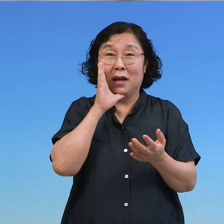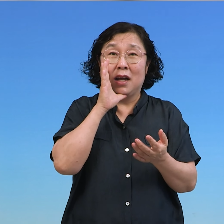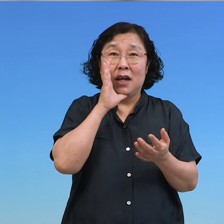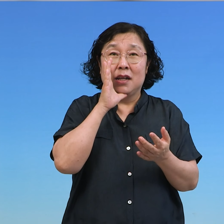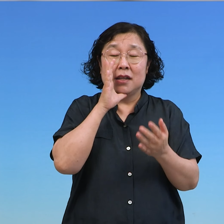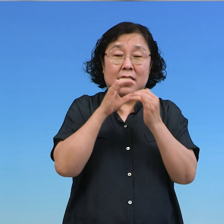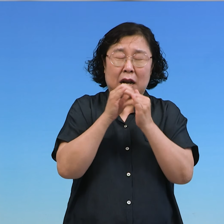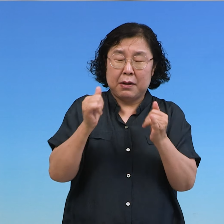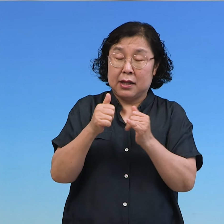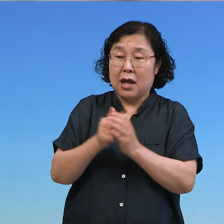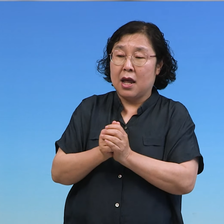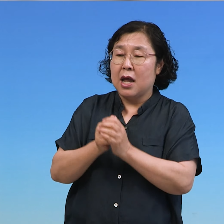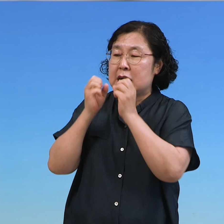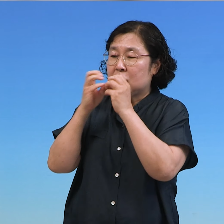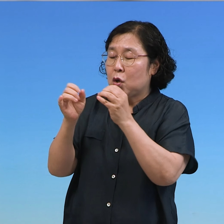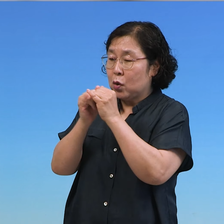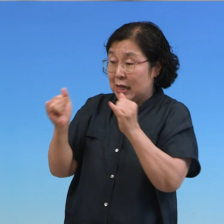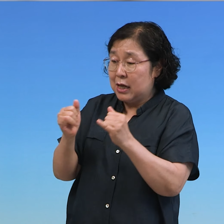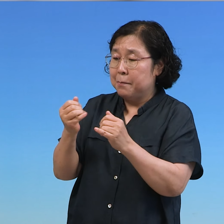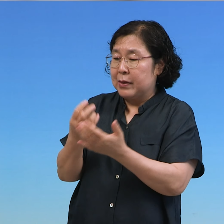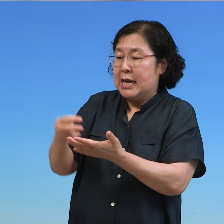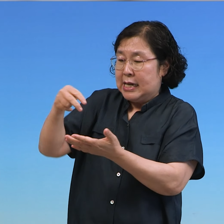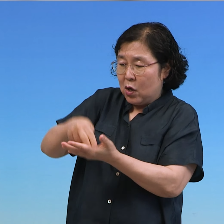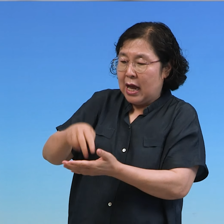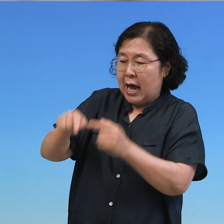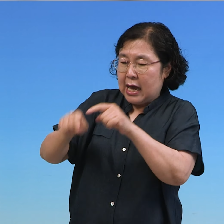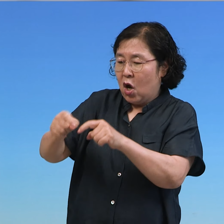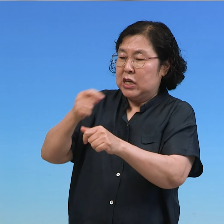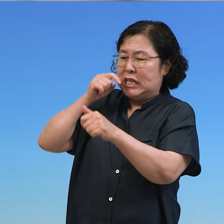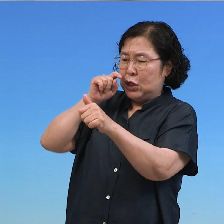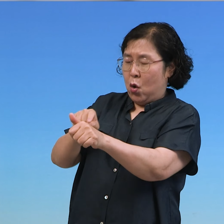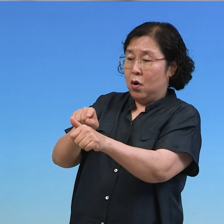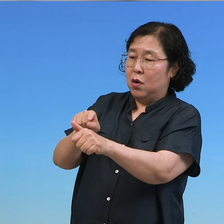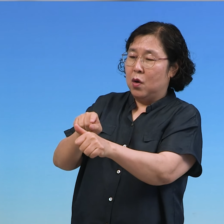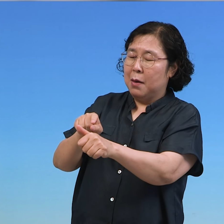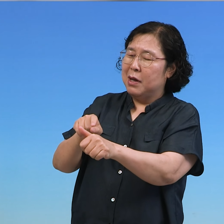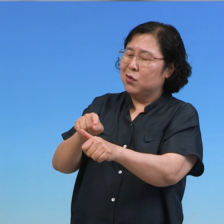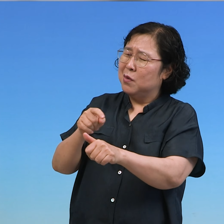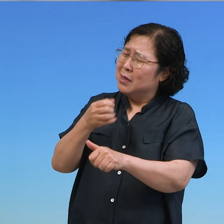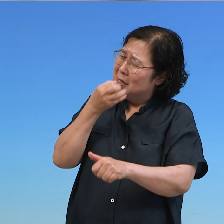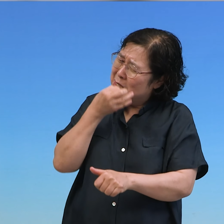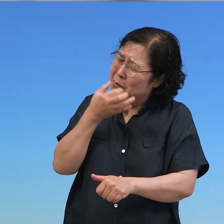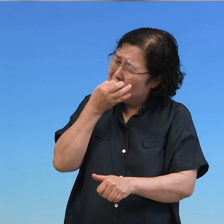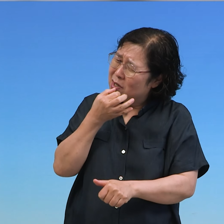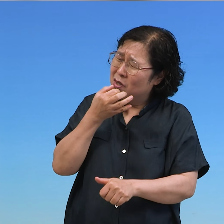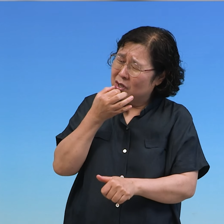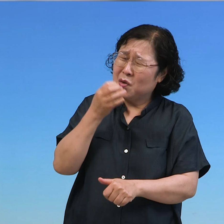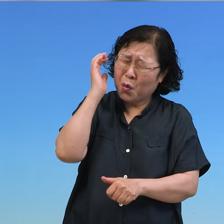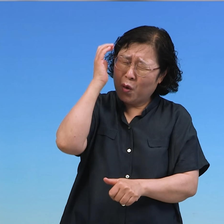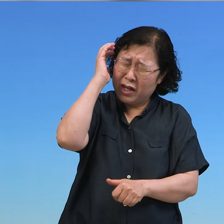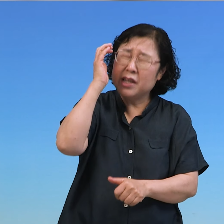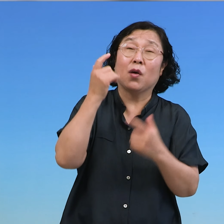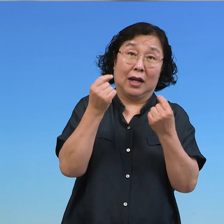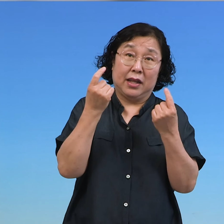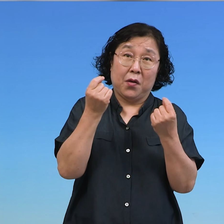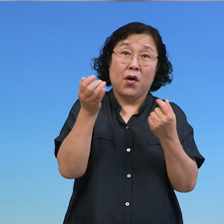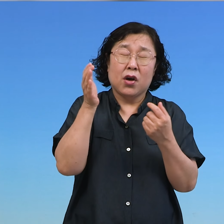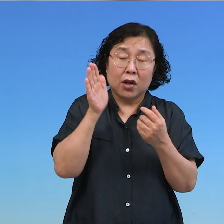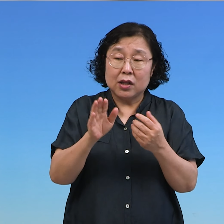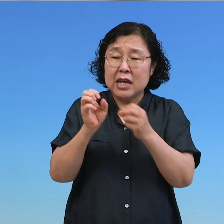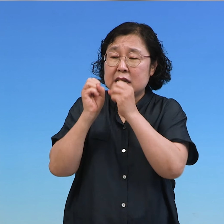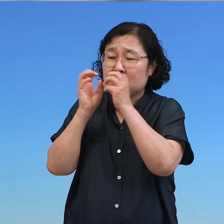명령하듯이 스텔리 존스 일어나 그러시오 이렇게 하는 게 얼마나 어색하고 힘들겠냐고요 그런데